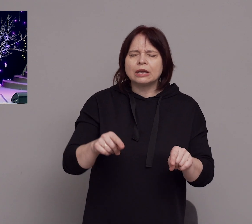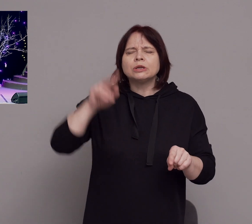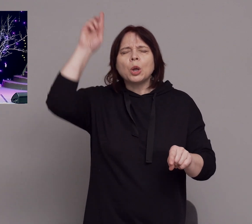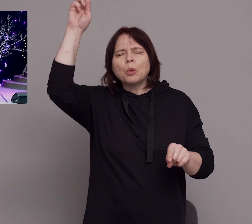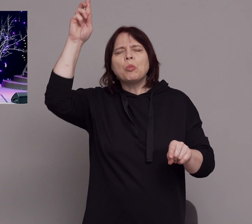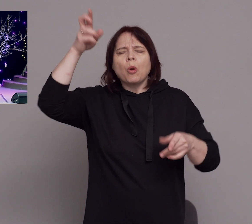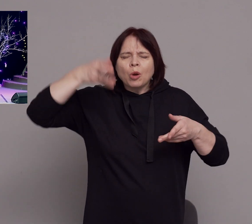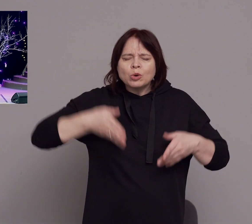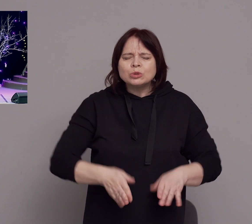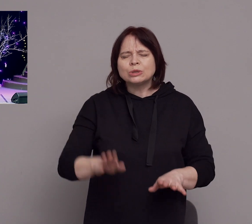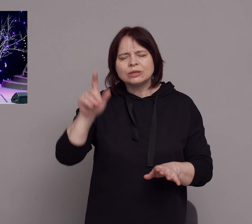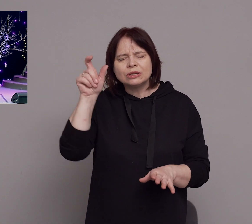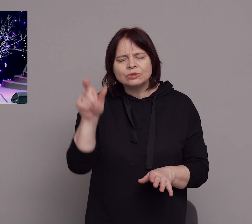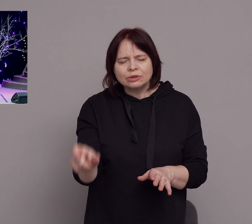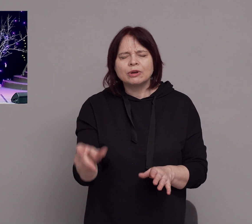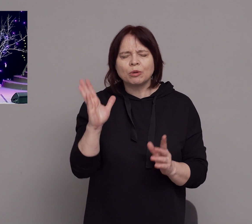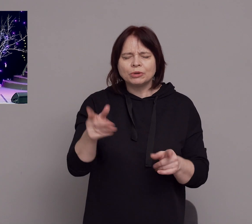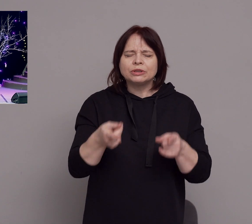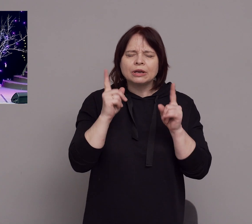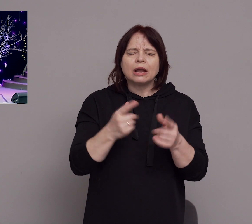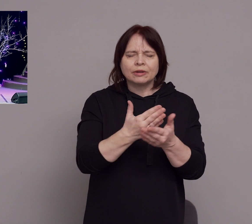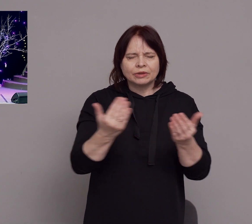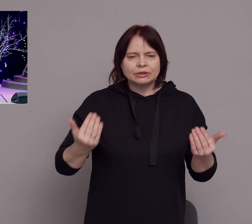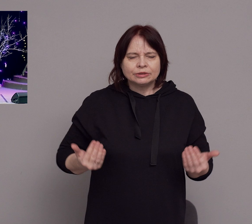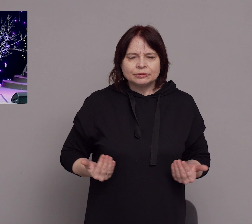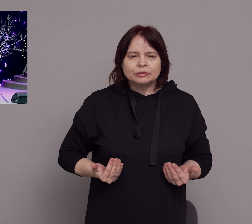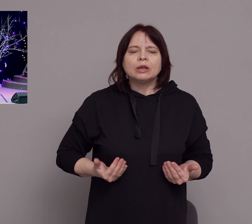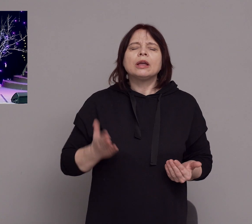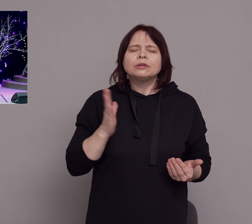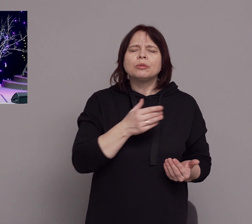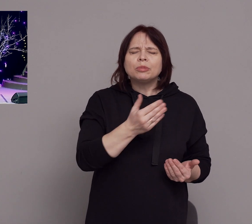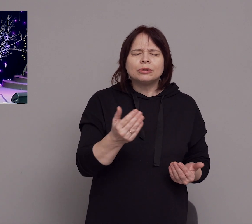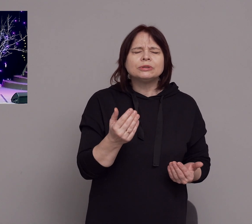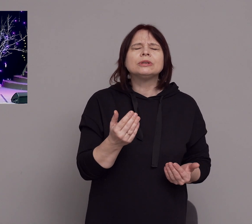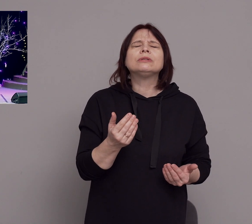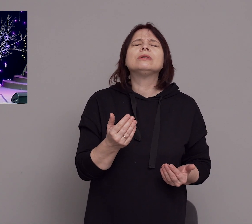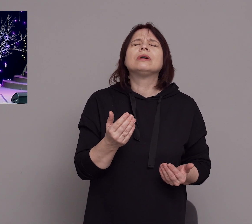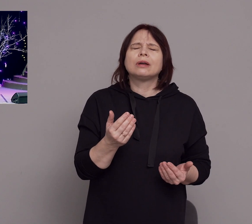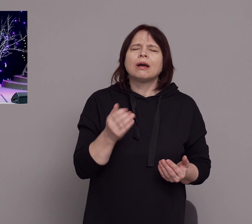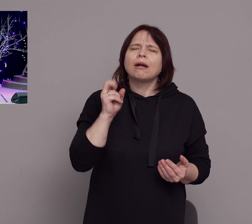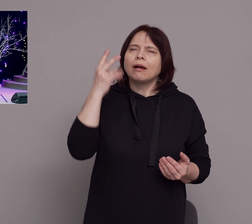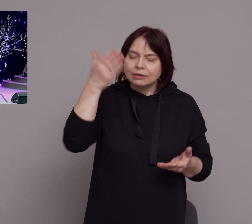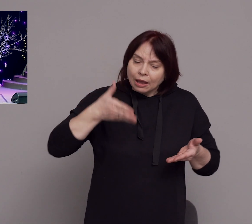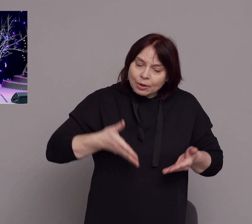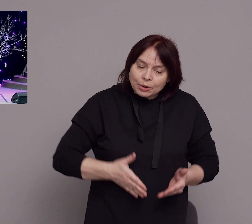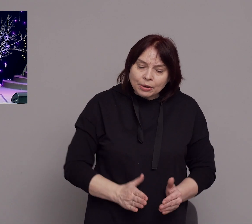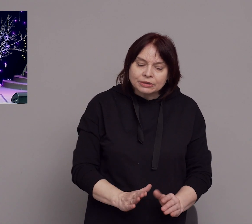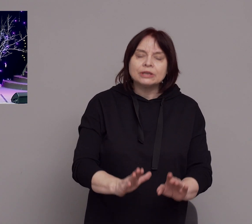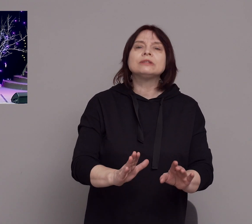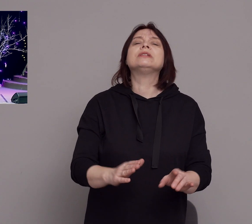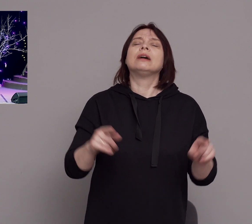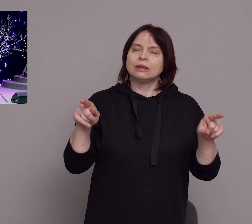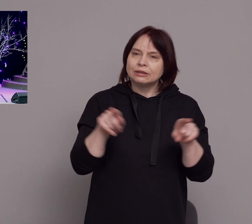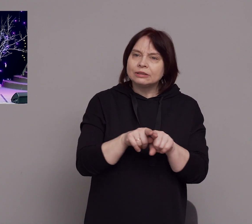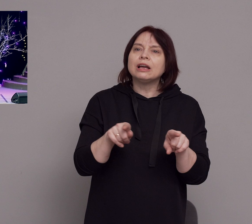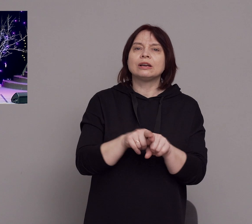чтобы Ты был в нашей жизни. Так, как Ты пришел в этот мир, Боже, так же пребывай в нашей жизни. Мы